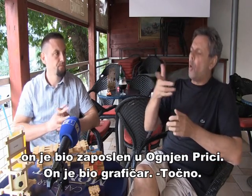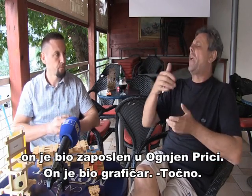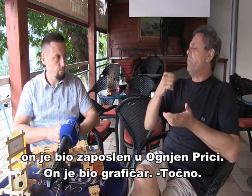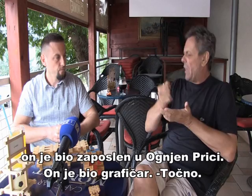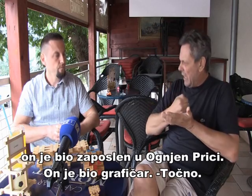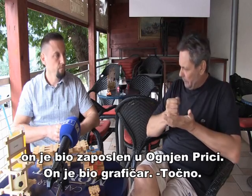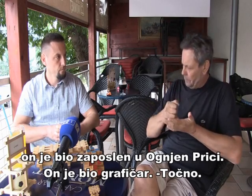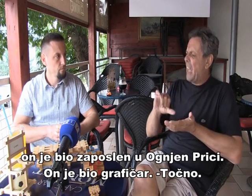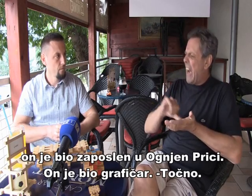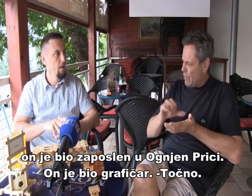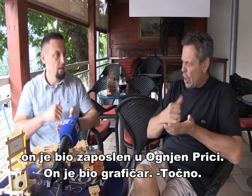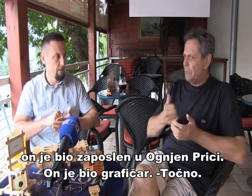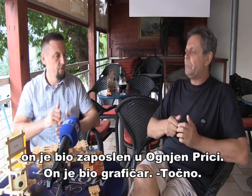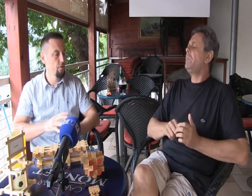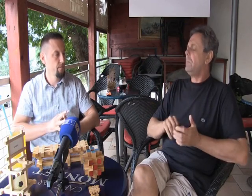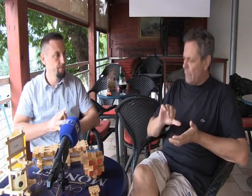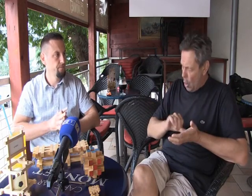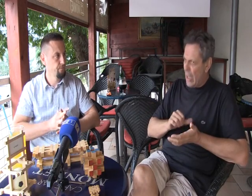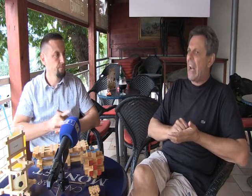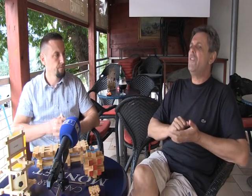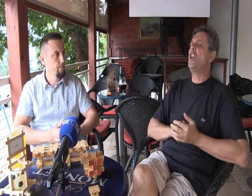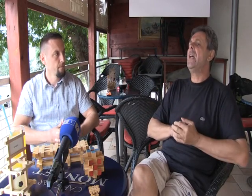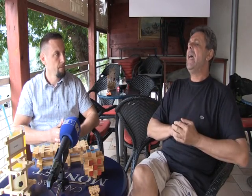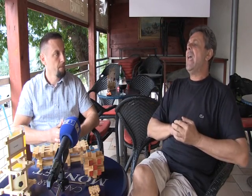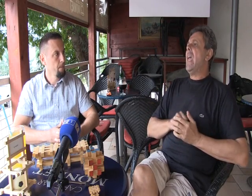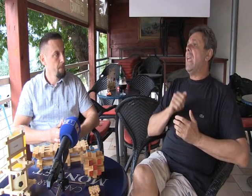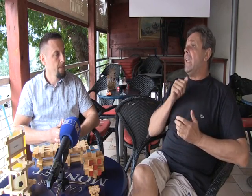je grafičar. Grafičar. On je grafičar. I